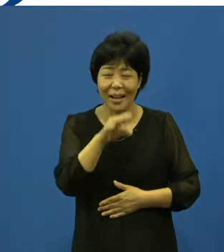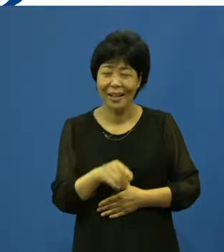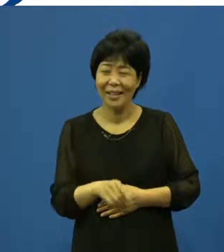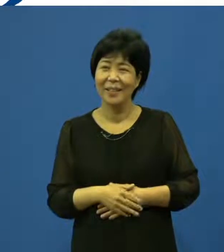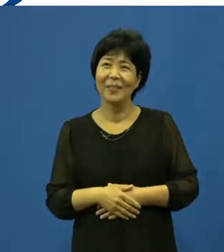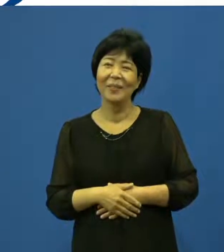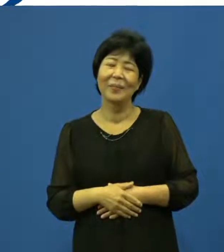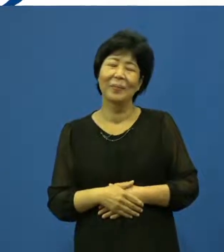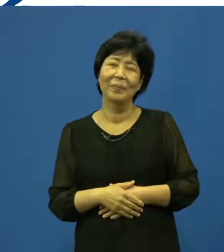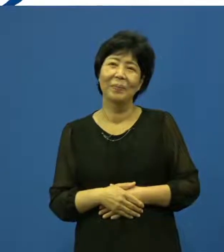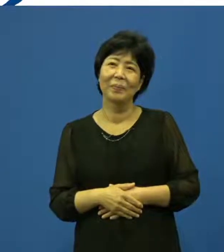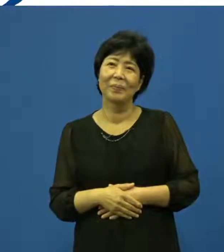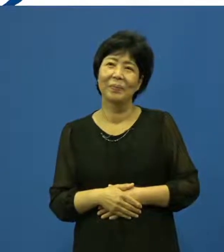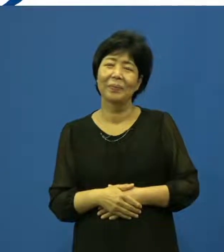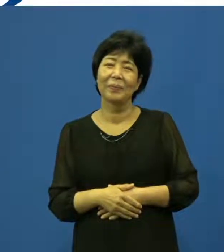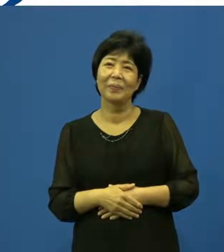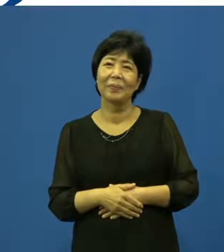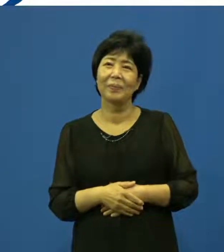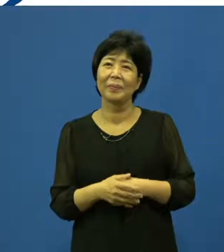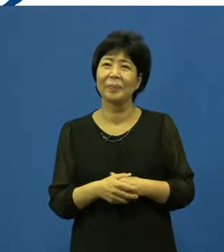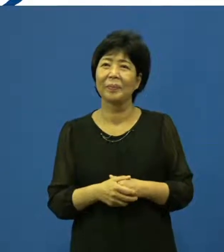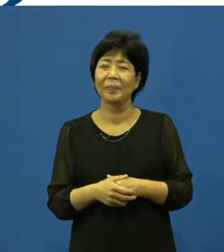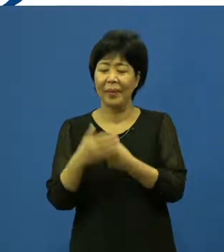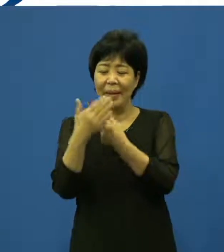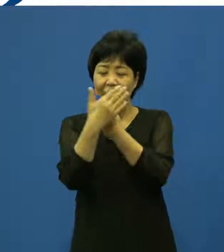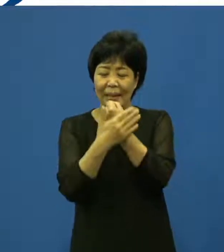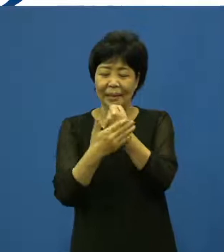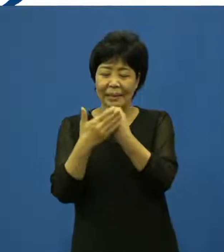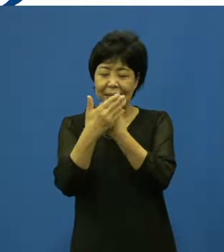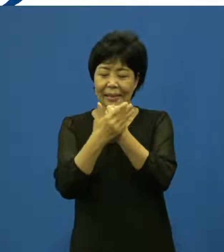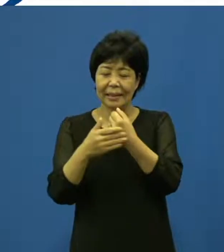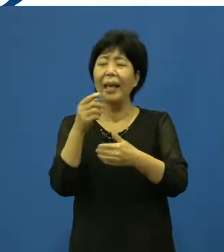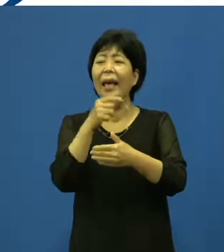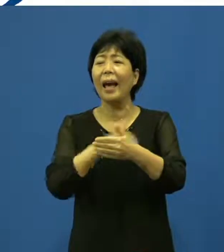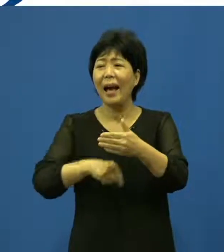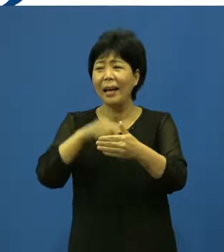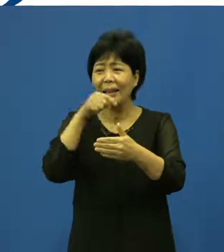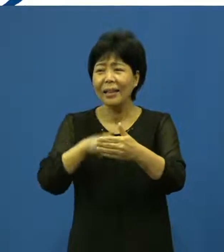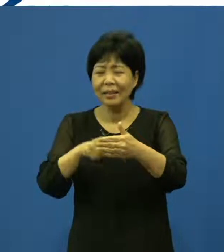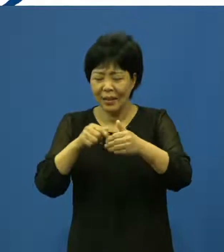여러분, 열심 자체만 보면 안 됩니다. 은혜 안에서 나온 열심이어야 합니다.